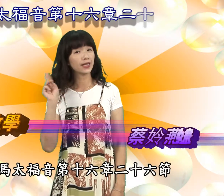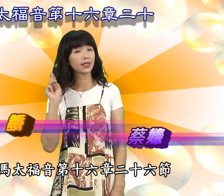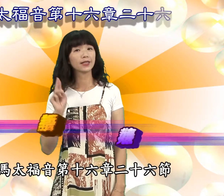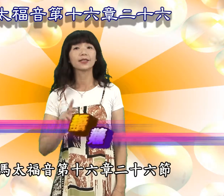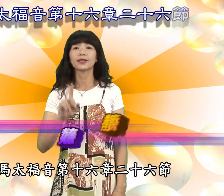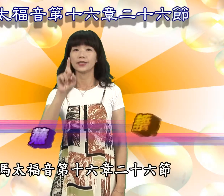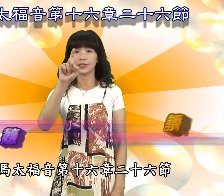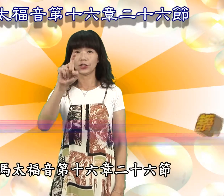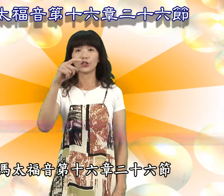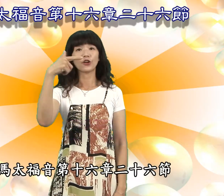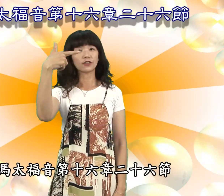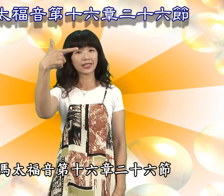音